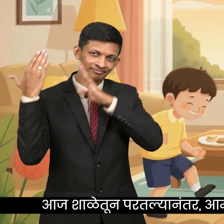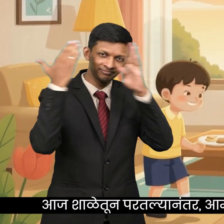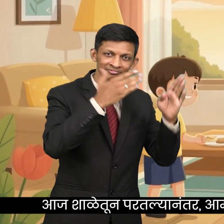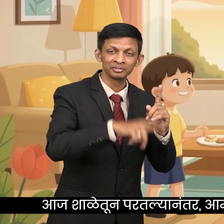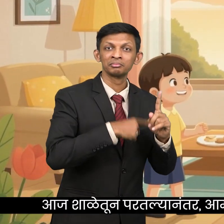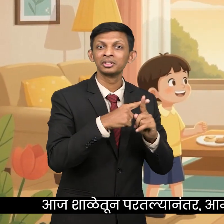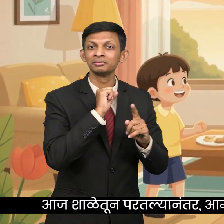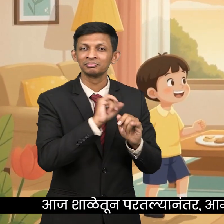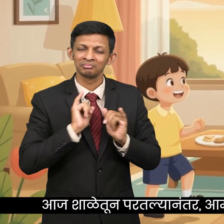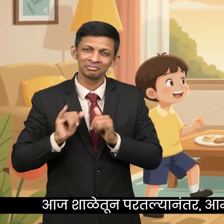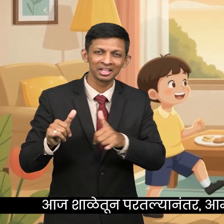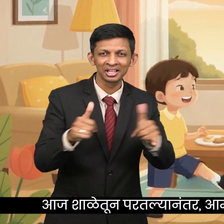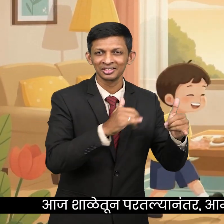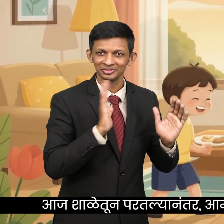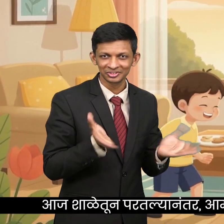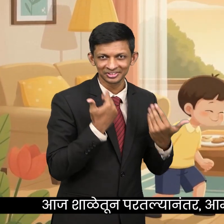येथे खेळायला येतो.